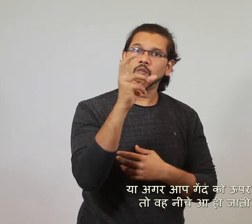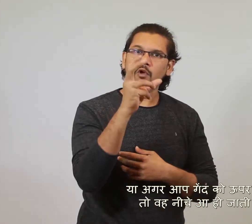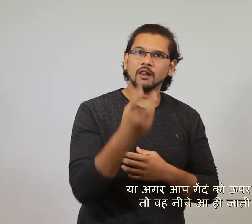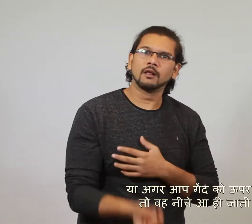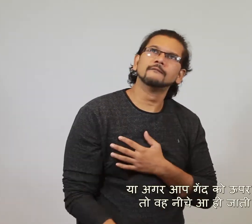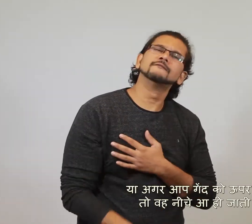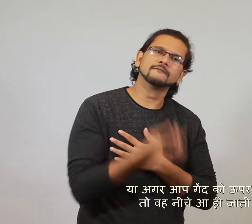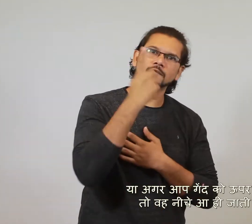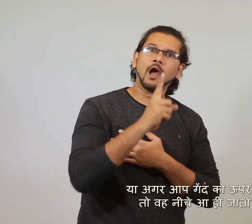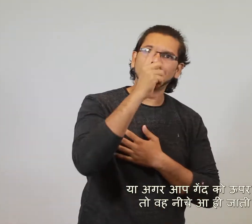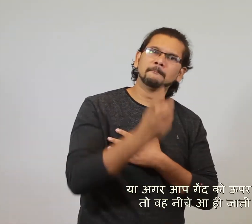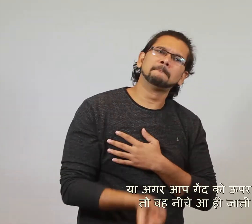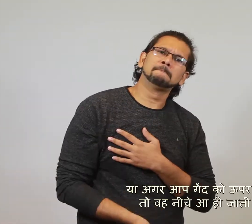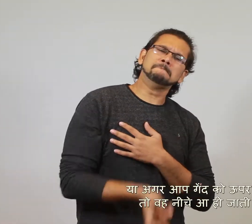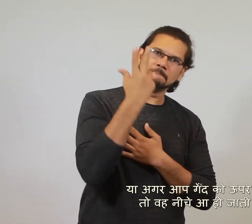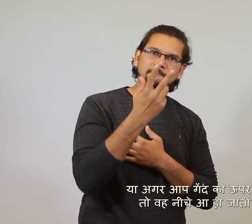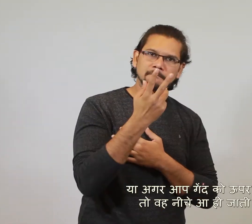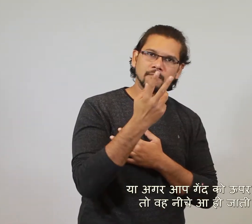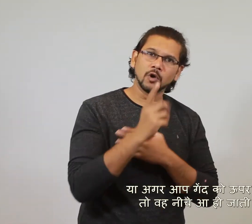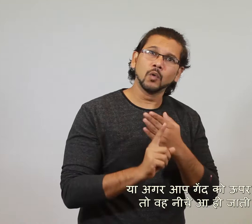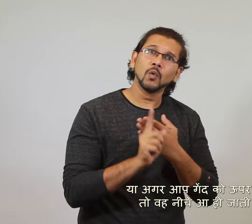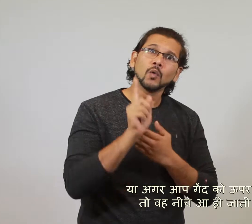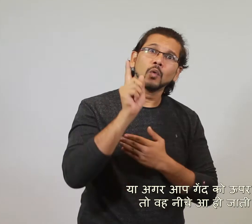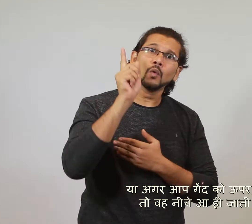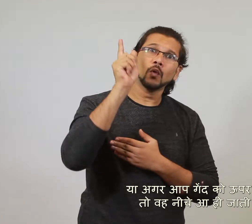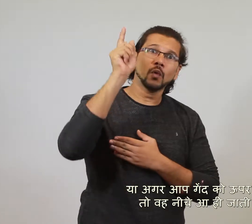या अगर आप गेंद को उपर तेके तो वो नीचे आए जाती है